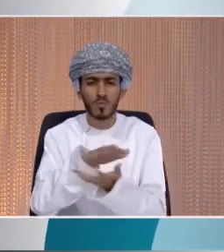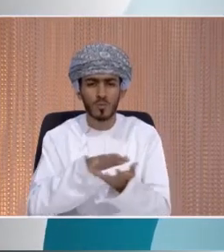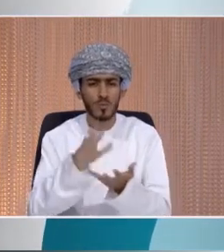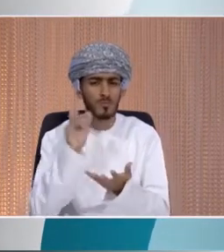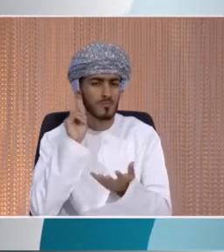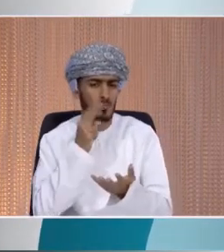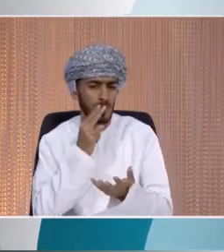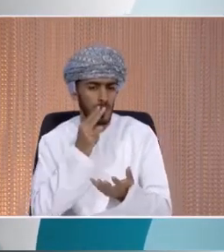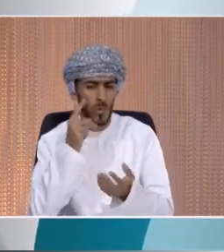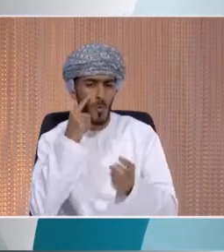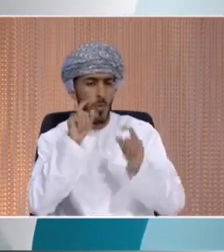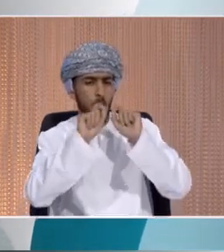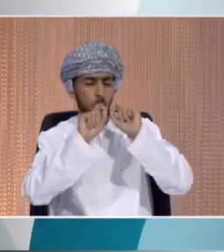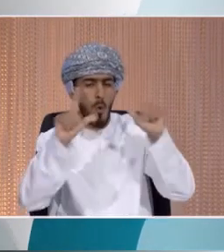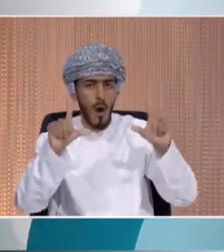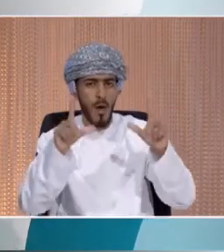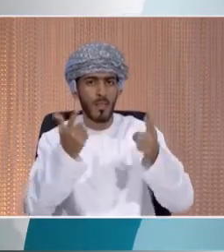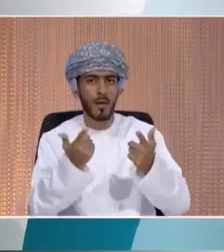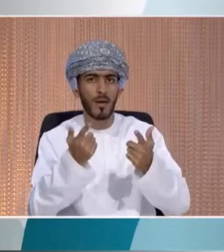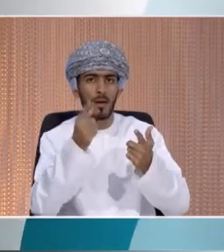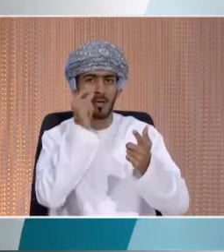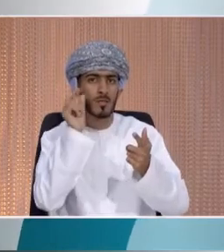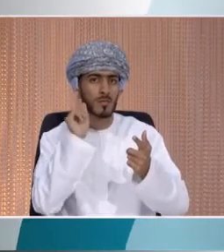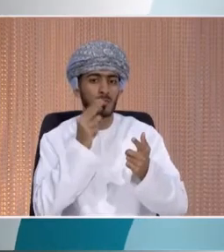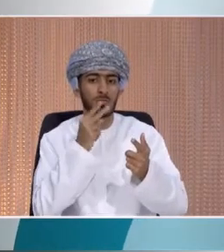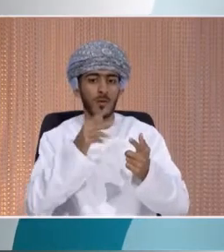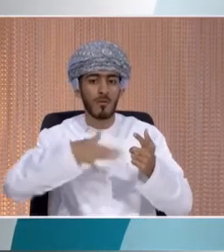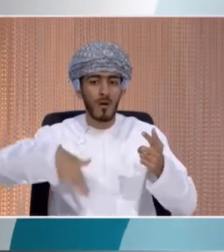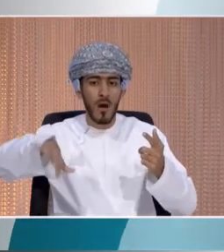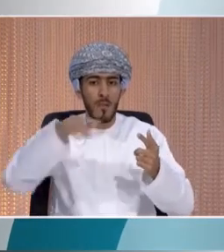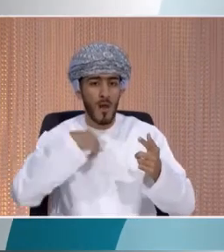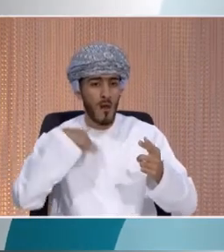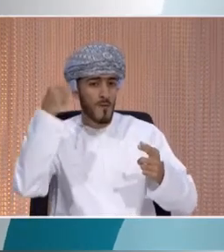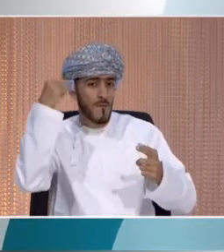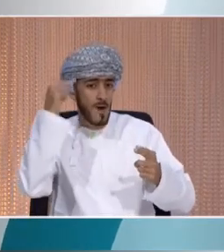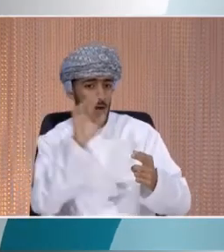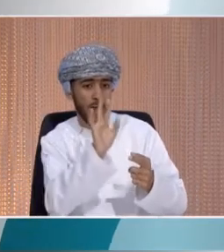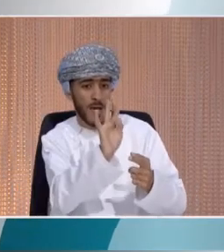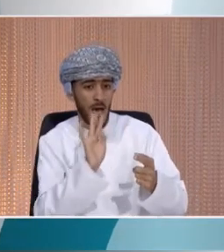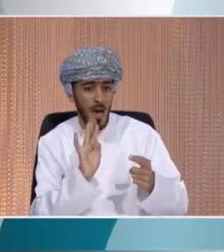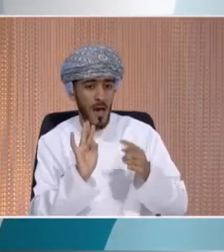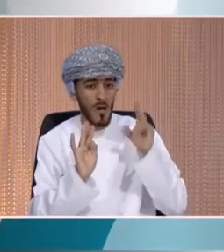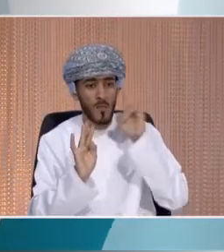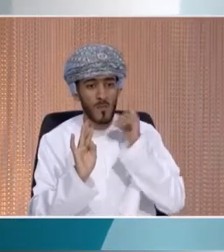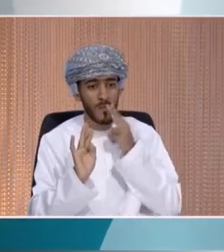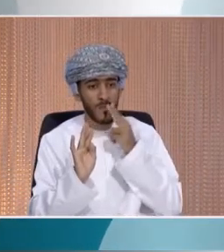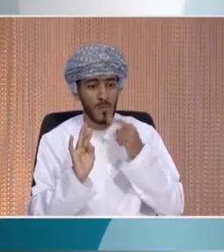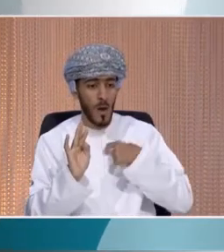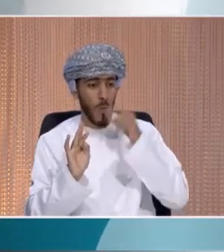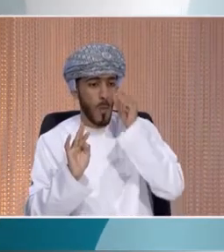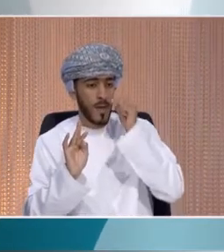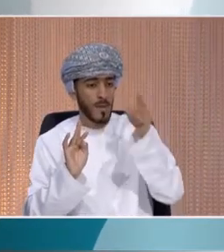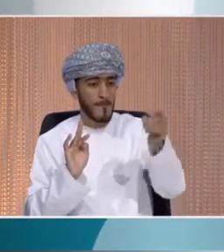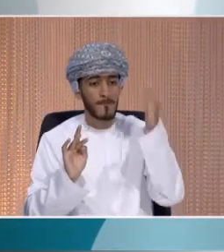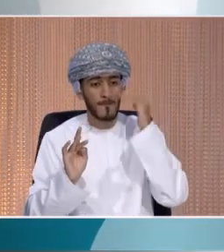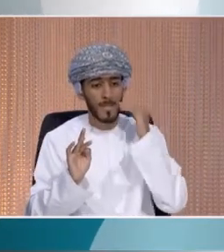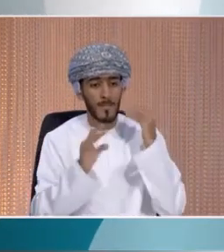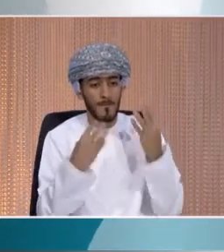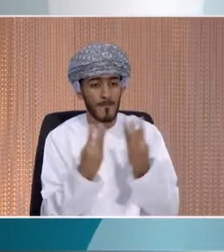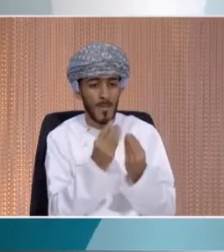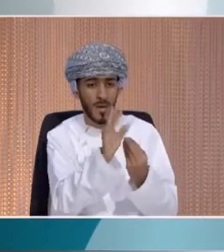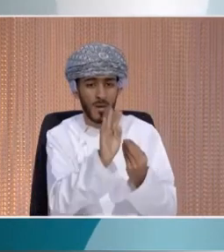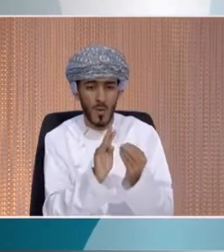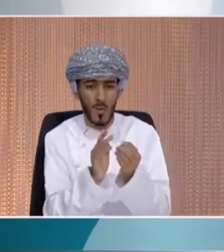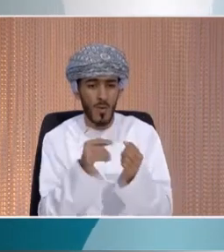السمعية وتوضيح الصورة الصحيحة، بأن لا يعني أن زواج شخصين أصم أن أبنائهم سوف يكونوا صم، وإن كان